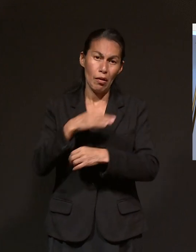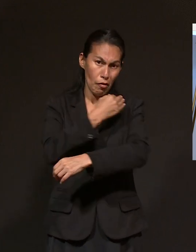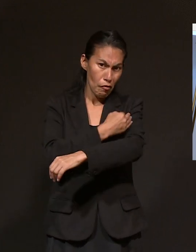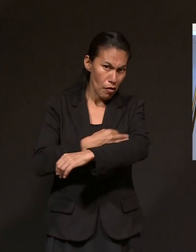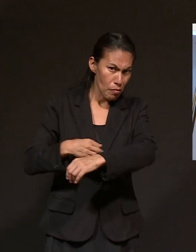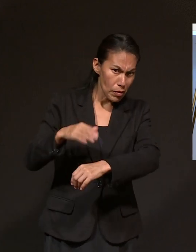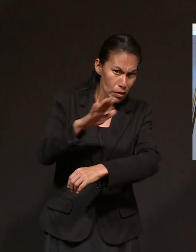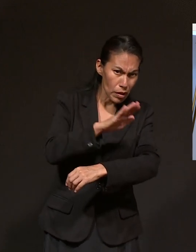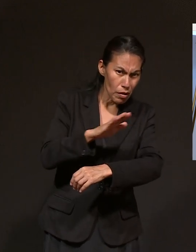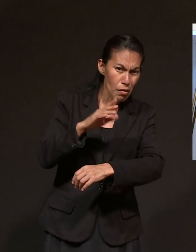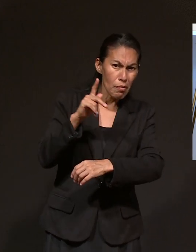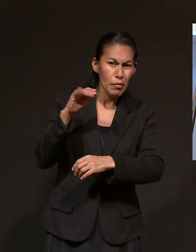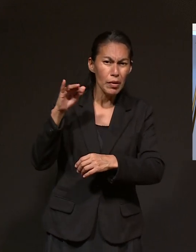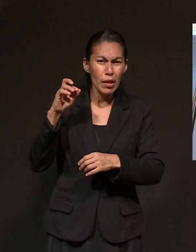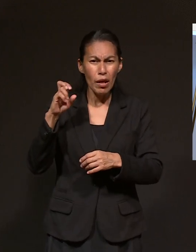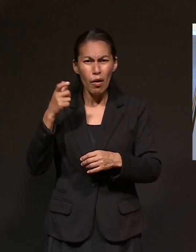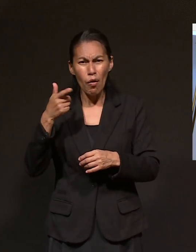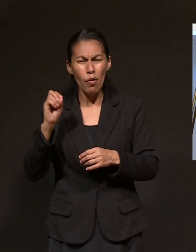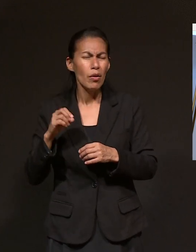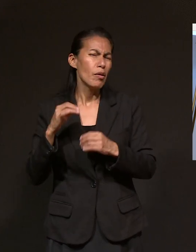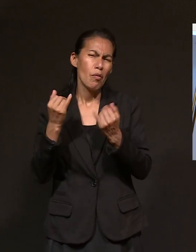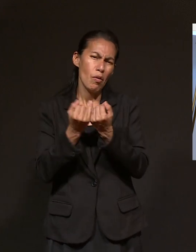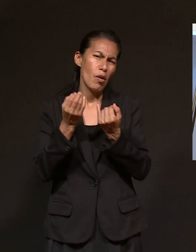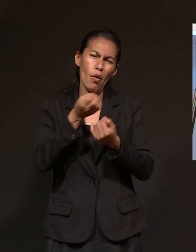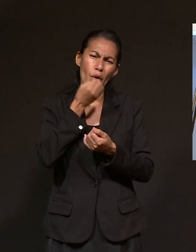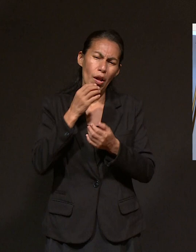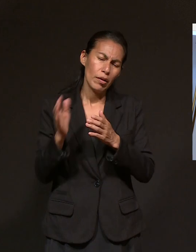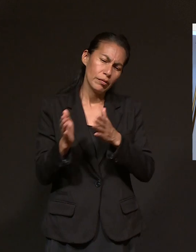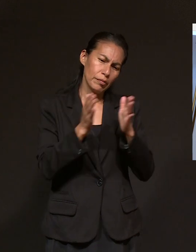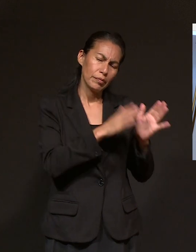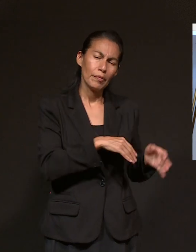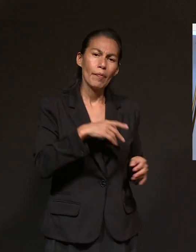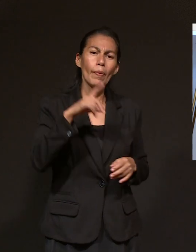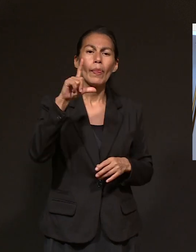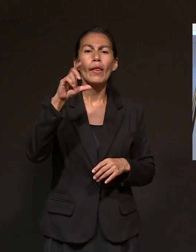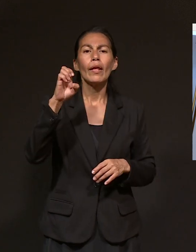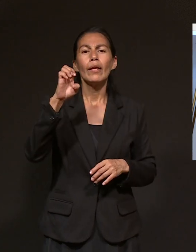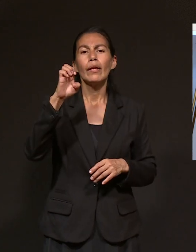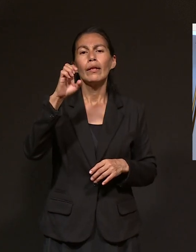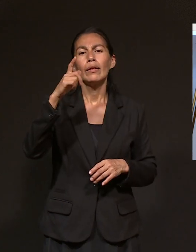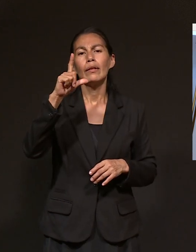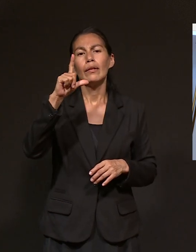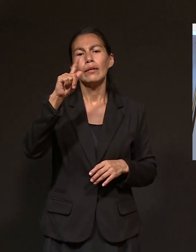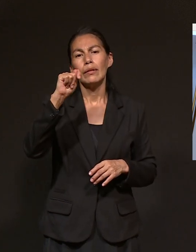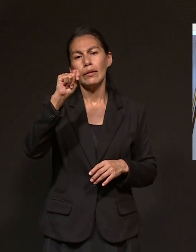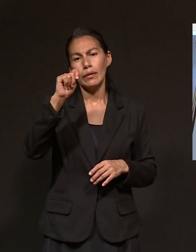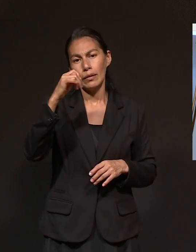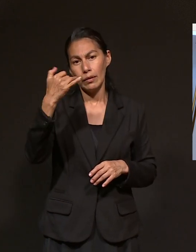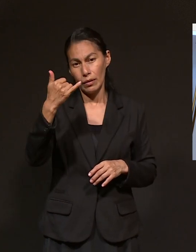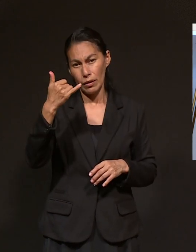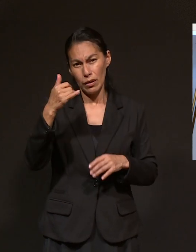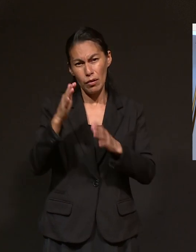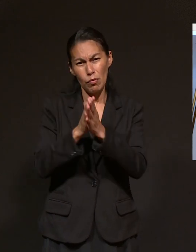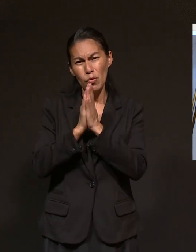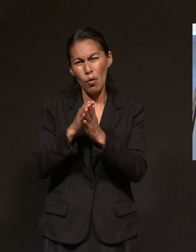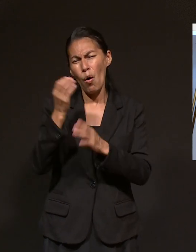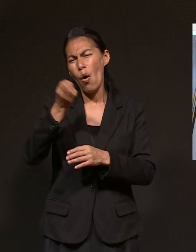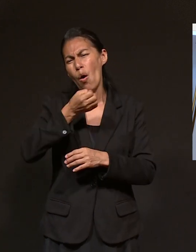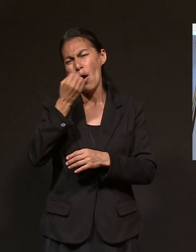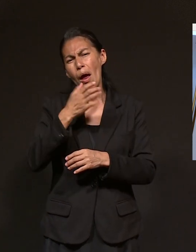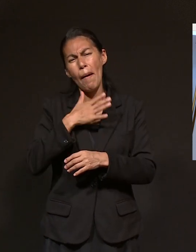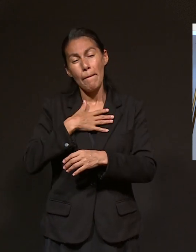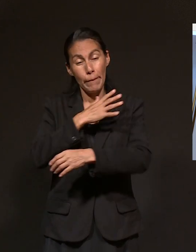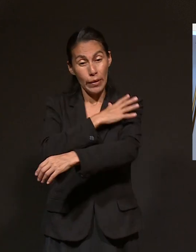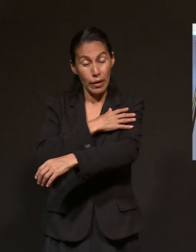Sanlúcar Priego Para que Dios dirija sus vidas Leti Oración por mi Por favor Por mi hija